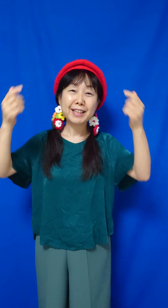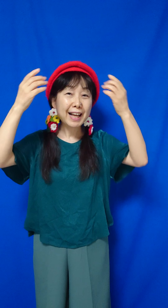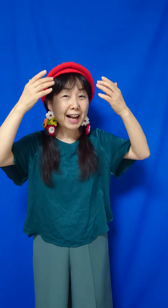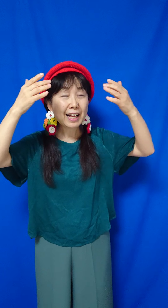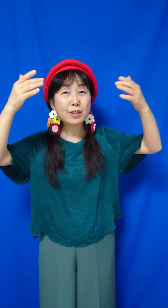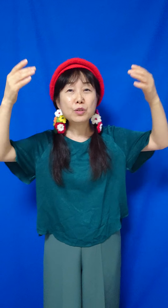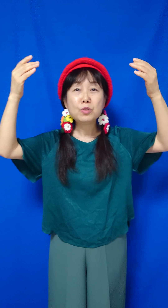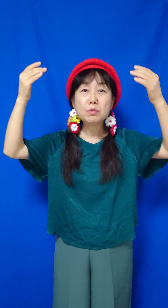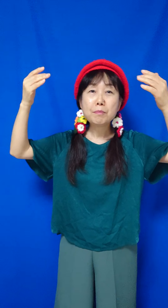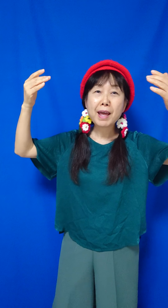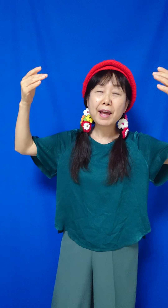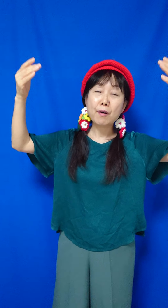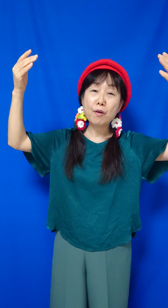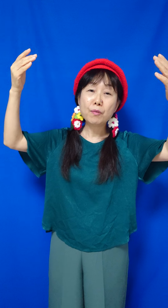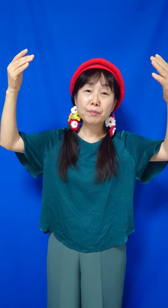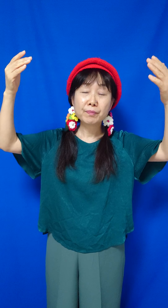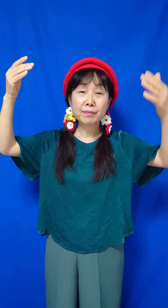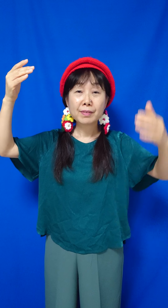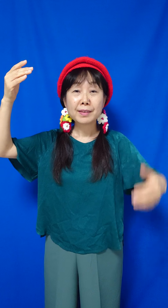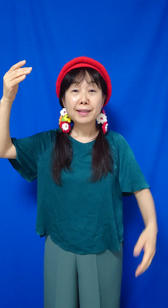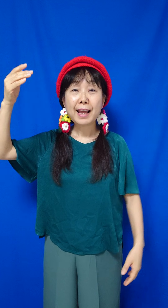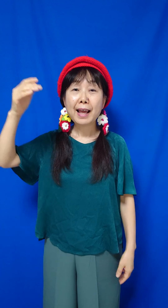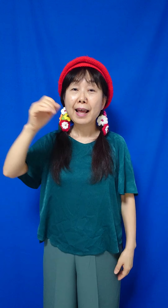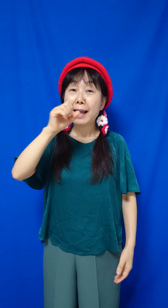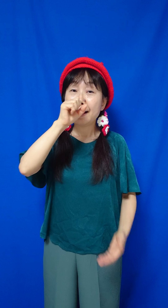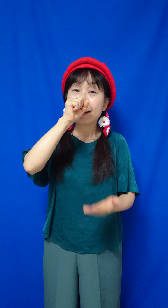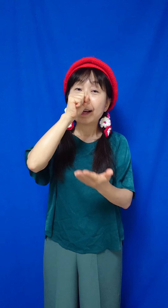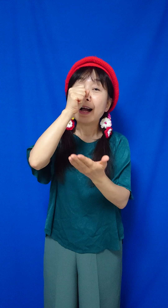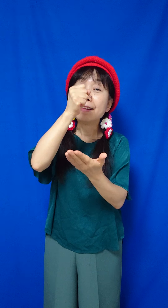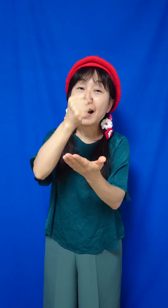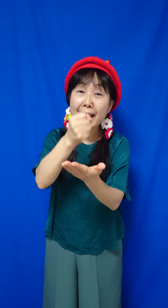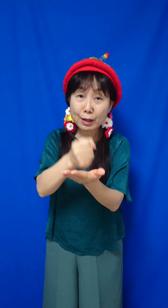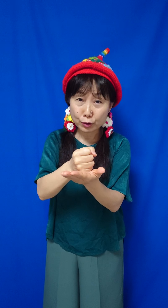な夢をで